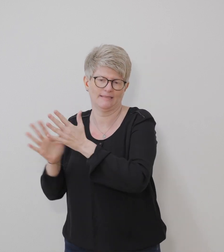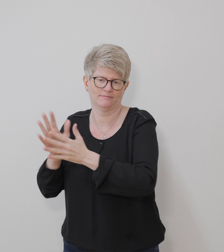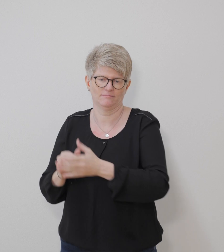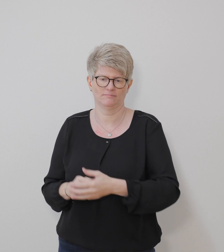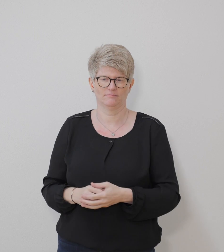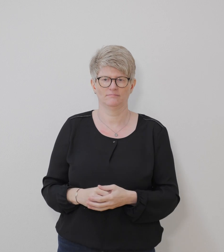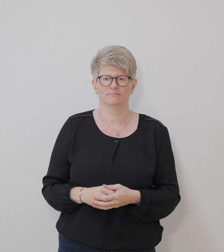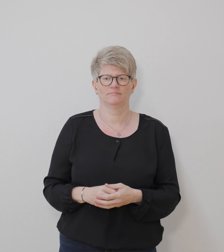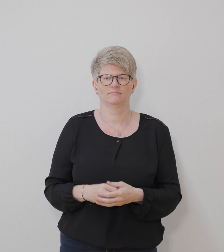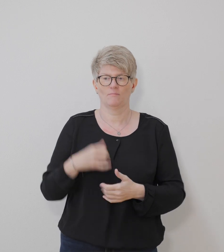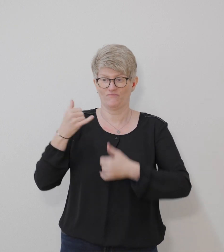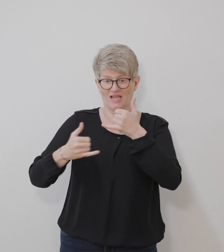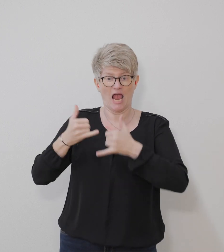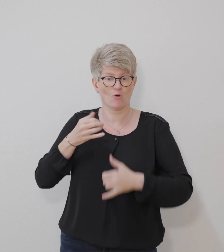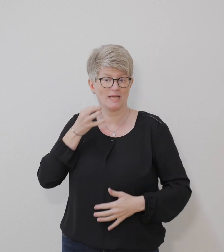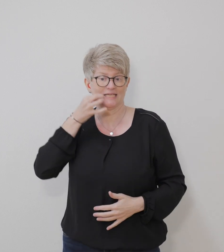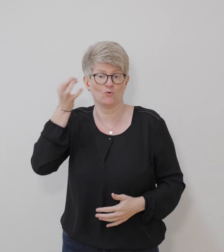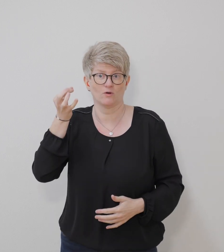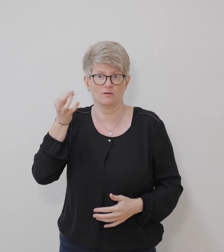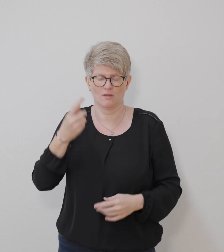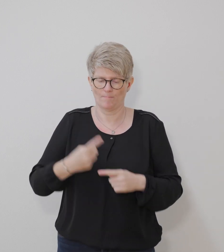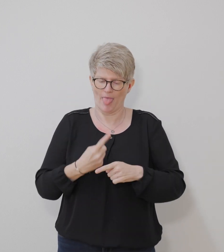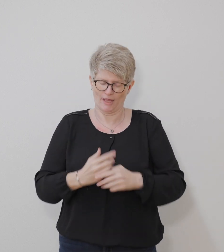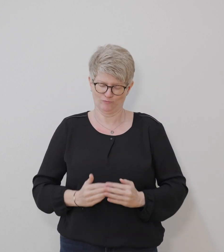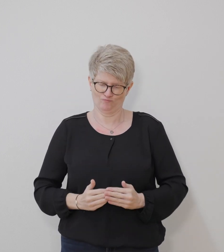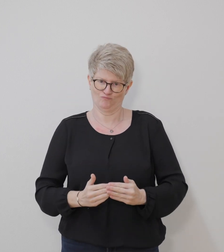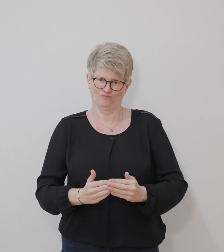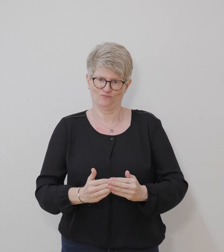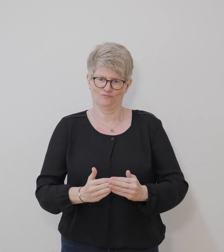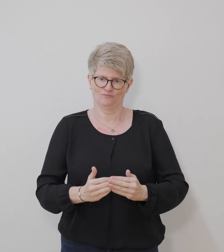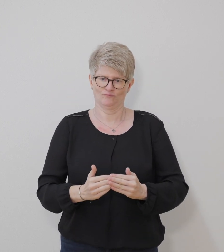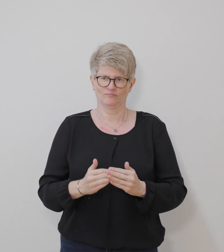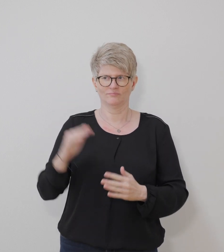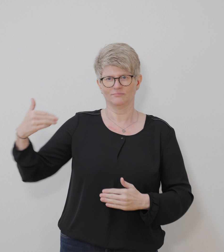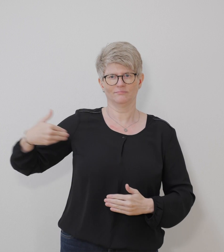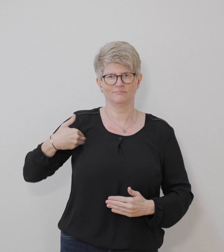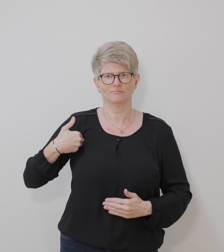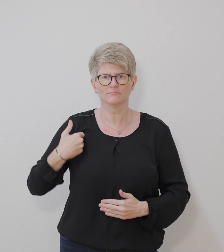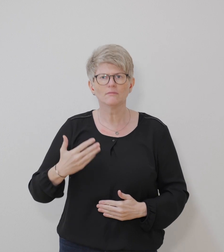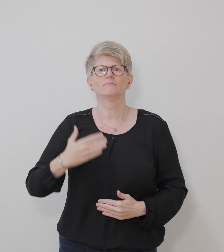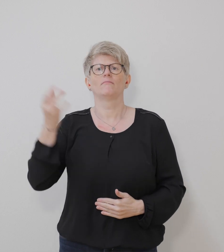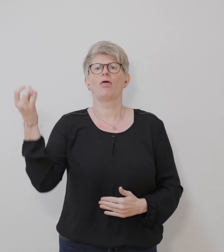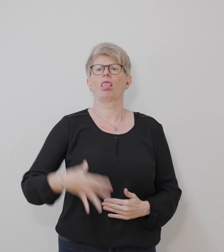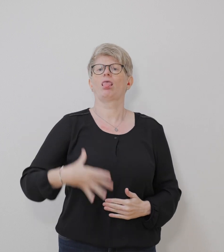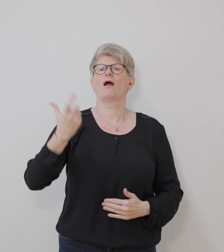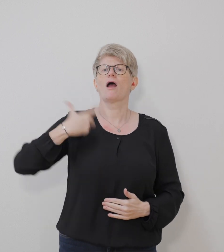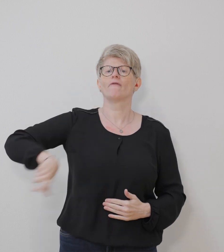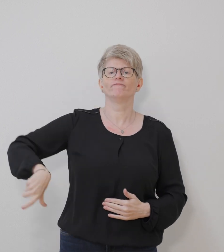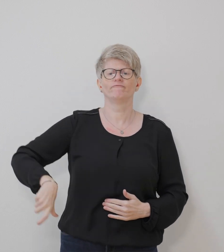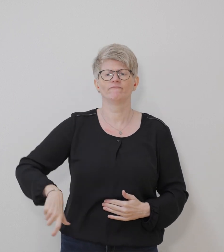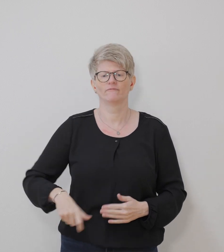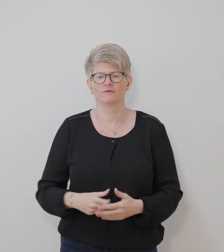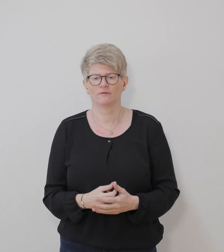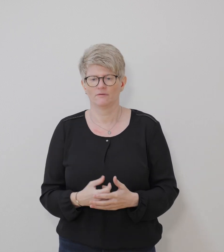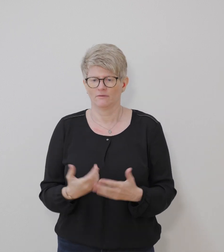gemeinsamen Kindes vom Kindsvater unerwartet verlassen. Traurig, enttäuscht, verzweifelt bleibt sie